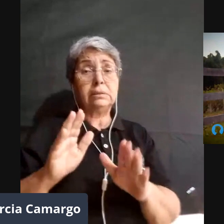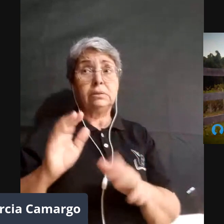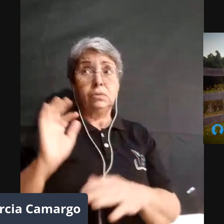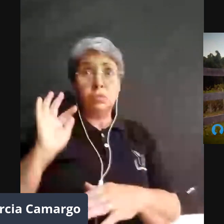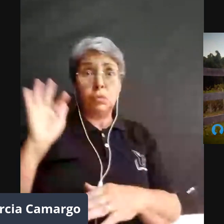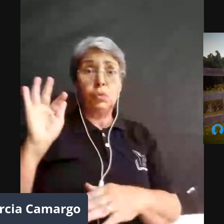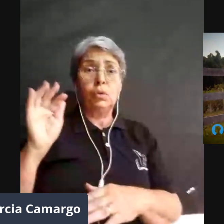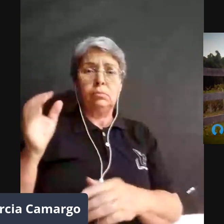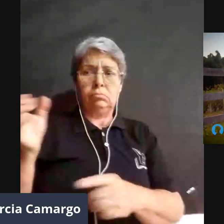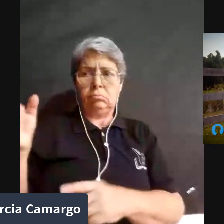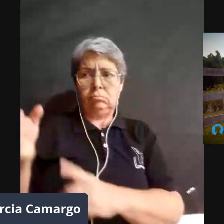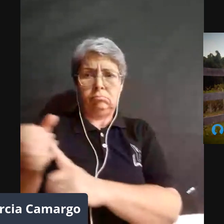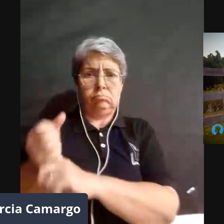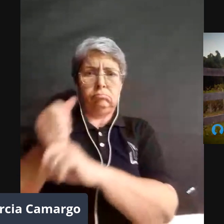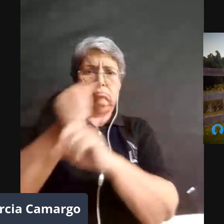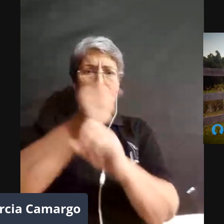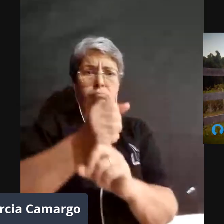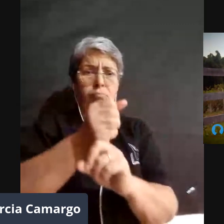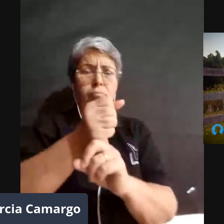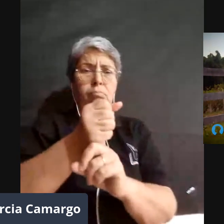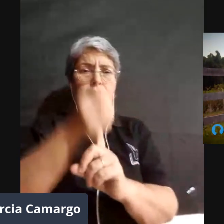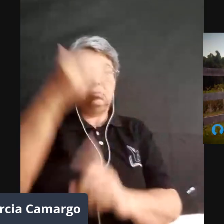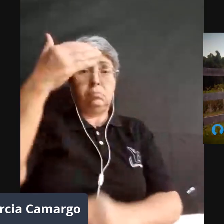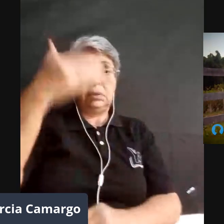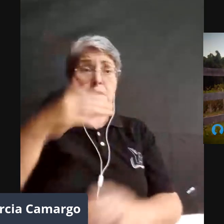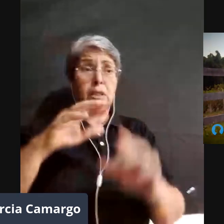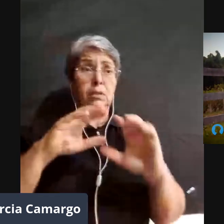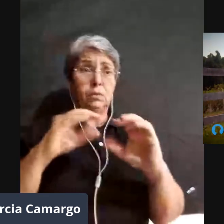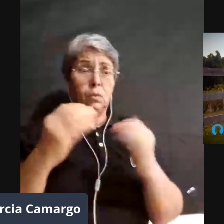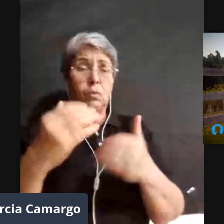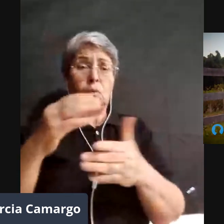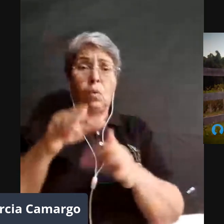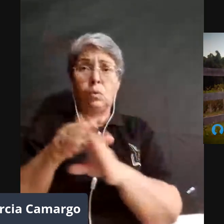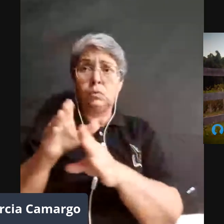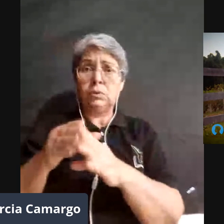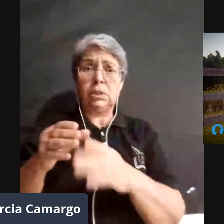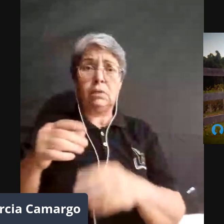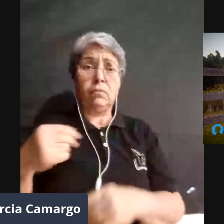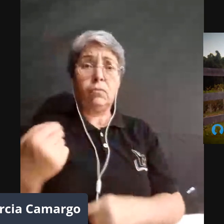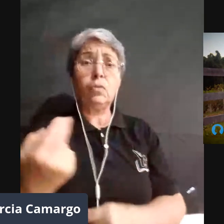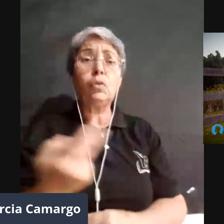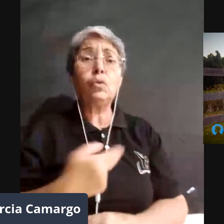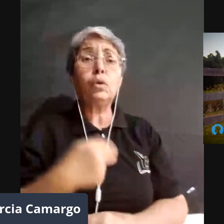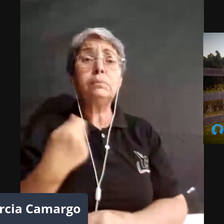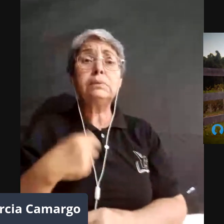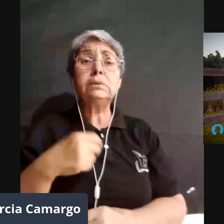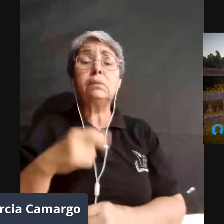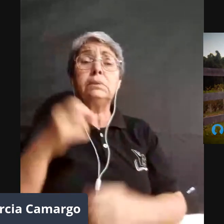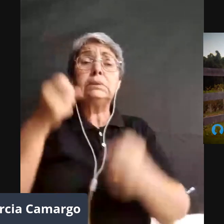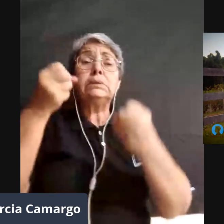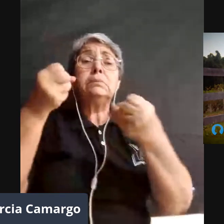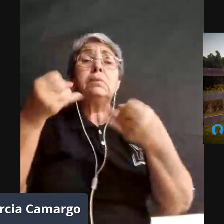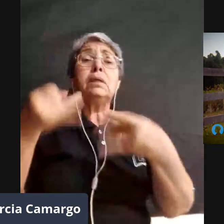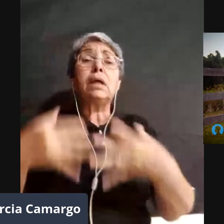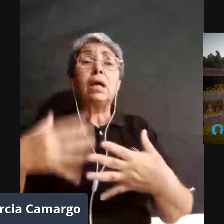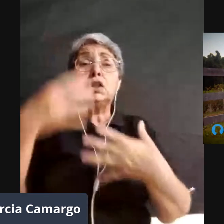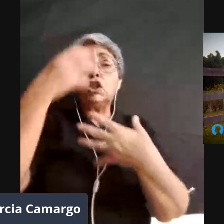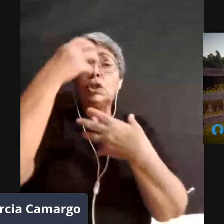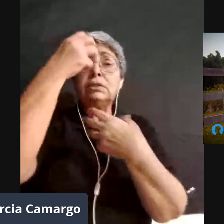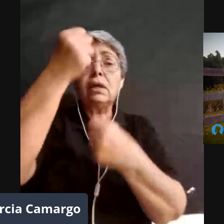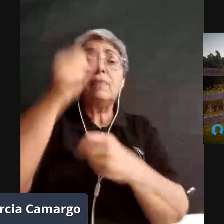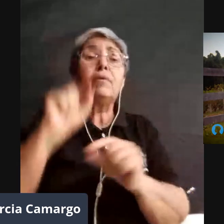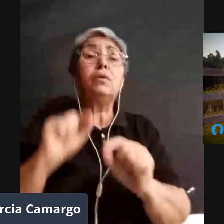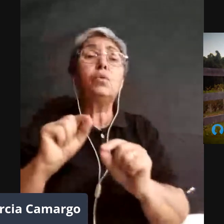por causa do seu nome. E cada um de nós terá que dar as razões de sua fé. Então chegará